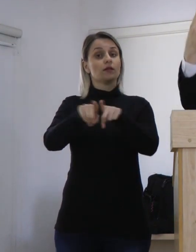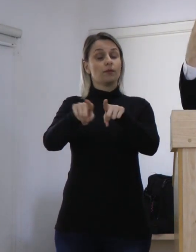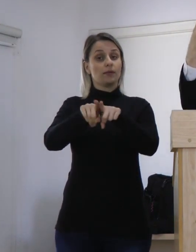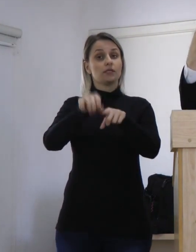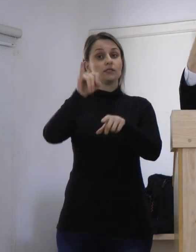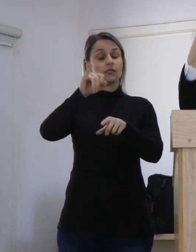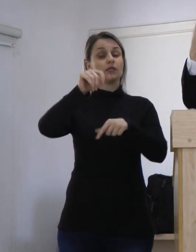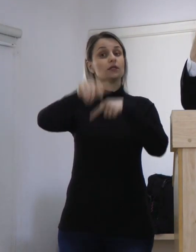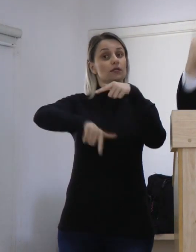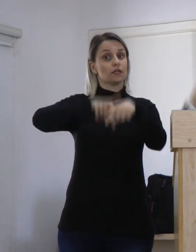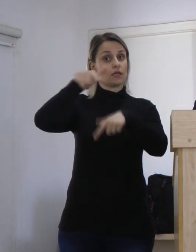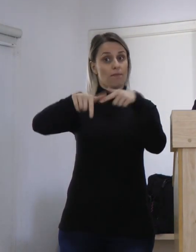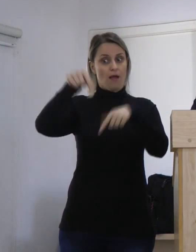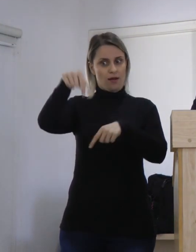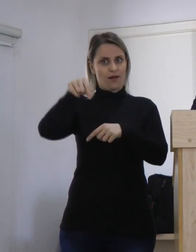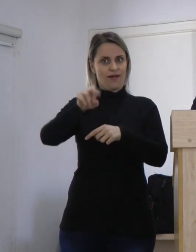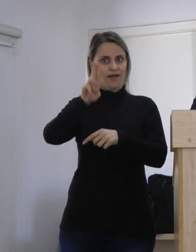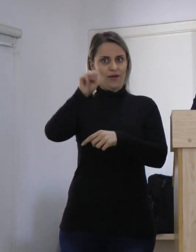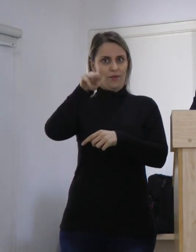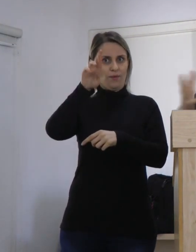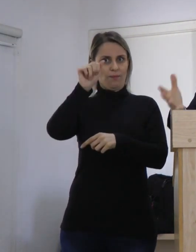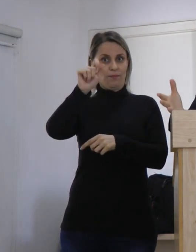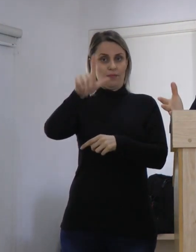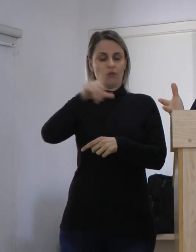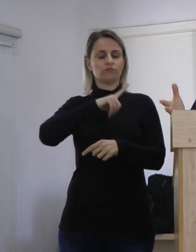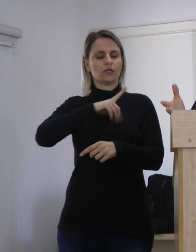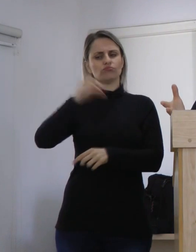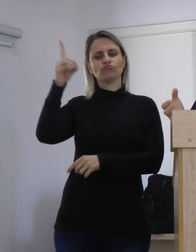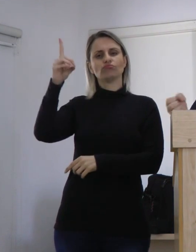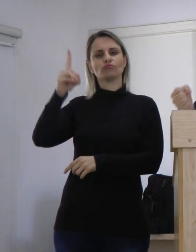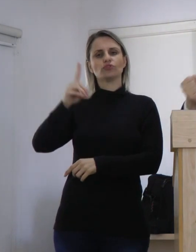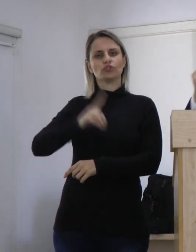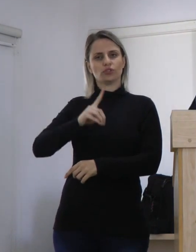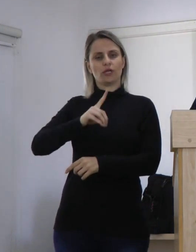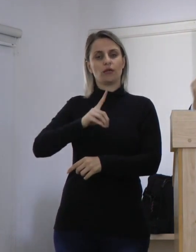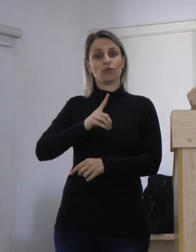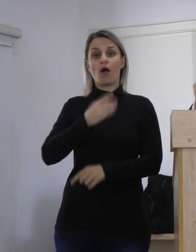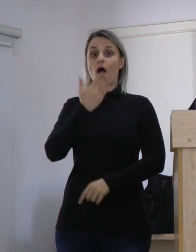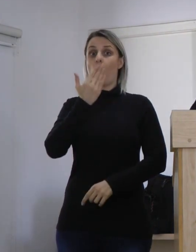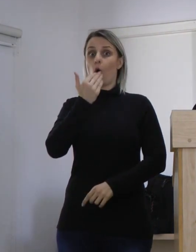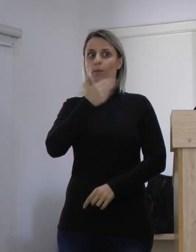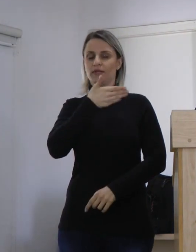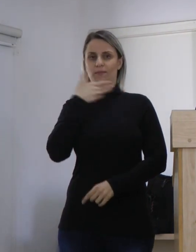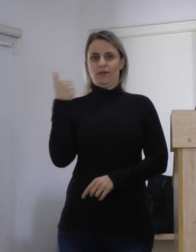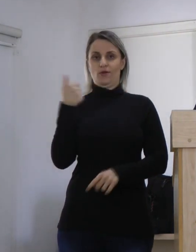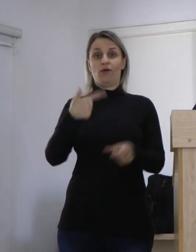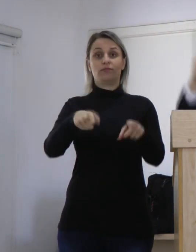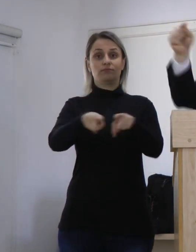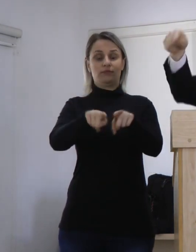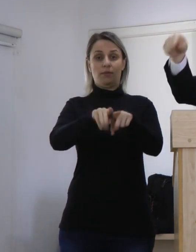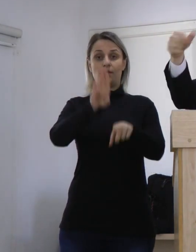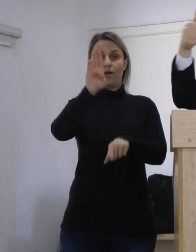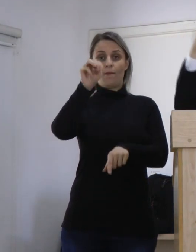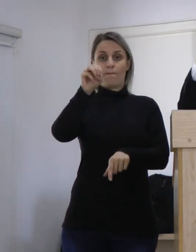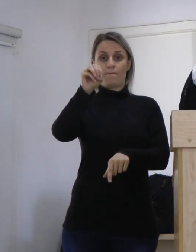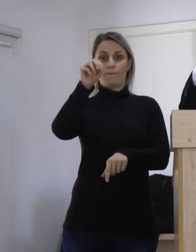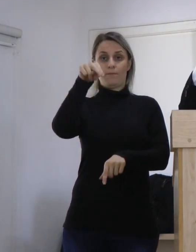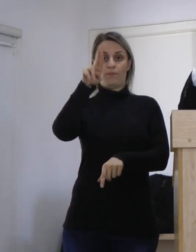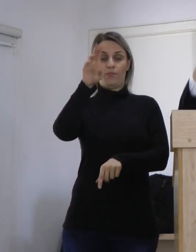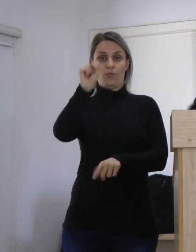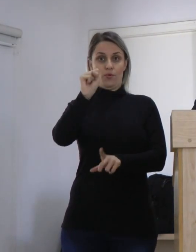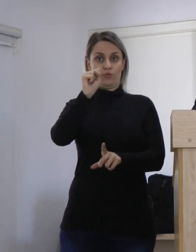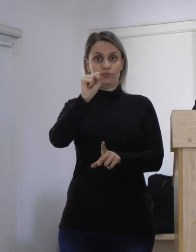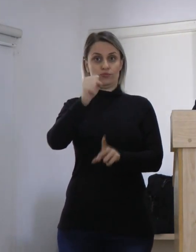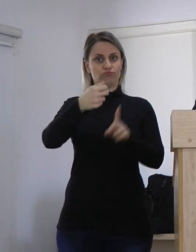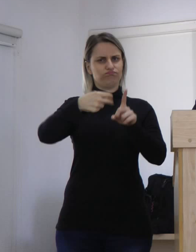também multiplicado, em dobro. E tem direito à alimentação com mais sustância, mais forte. Eu acho que é nessa turma que eu quero